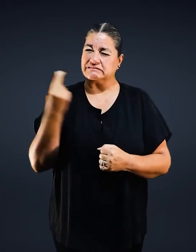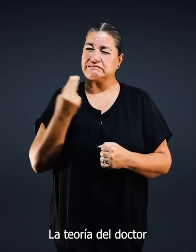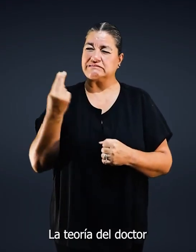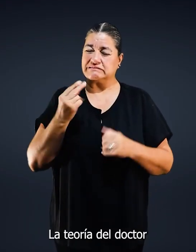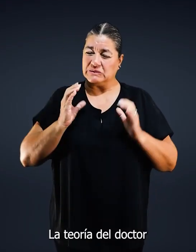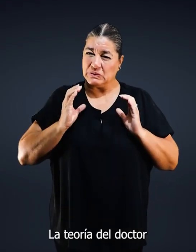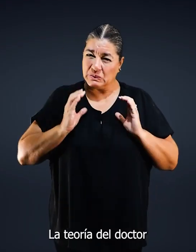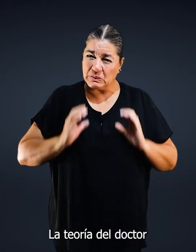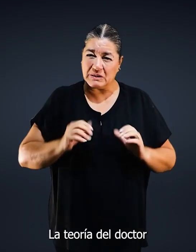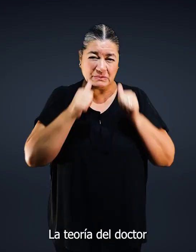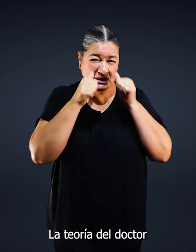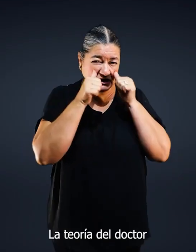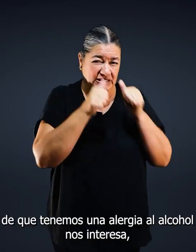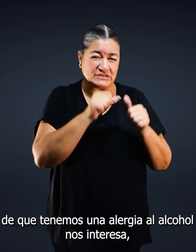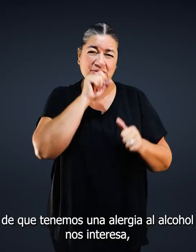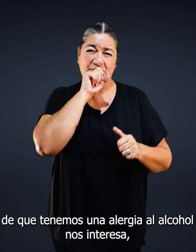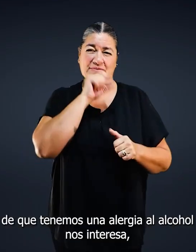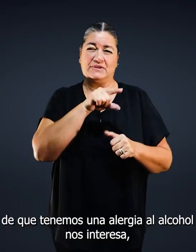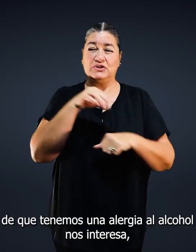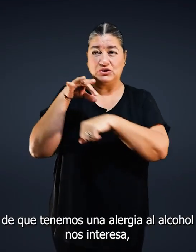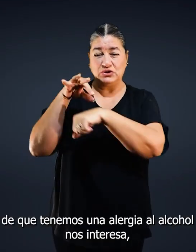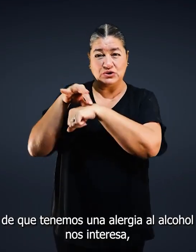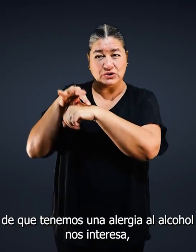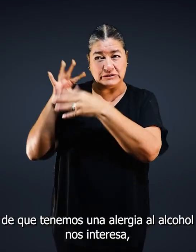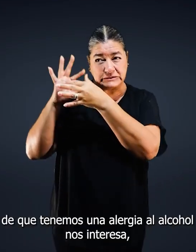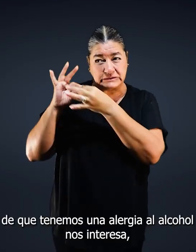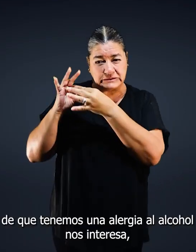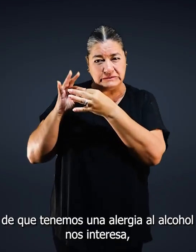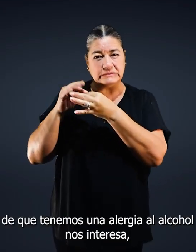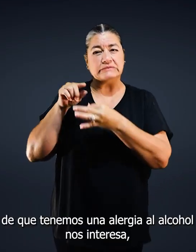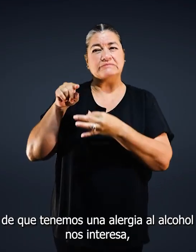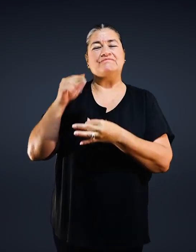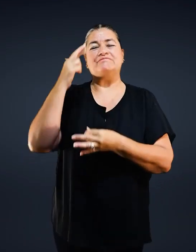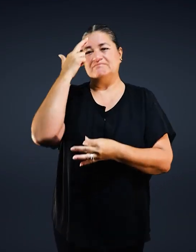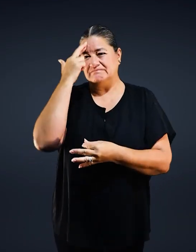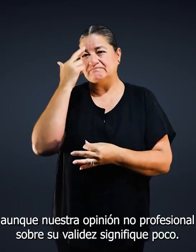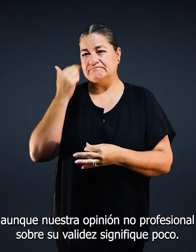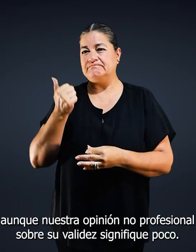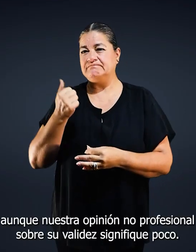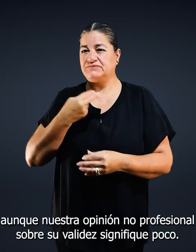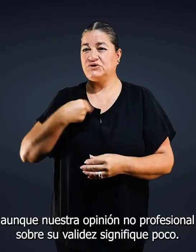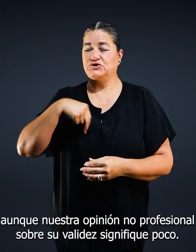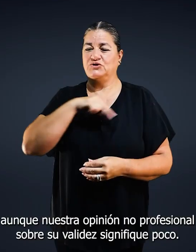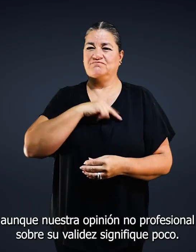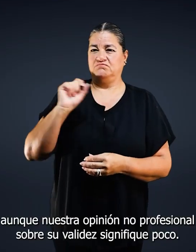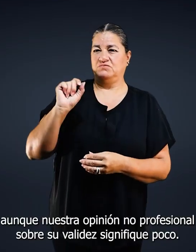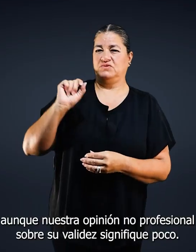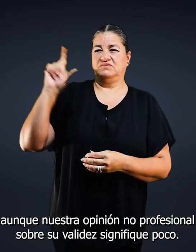La teoría del doctor, de que tenemos una alergia al alcohol, nos interesa, aunque nuestra opinión, no